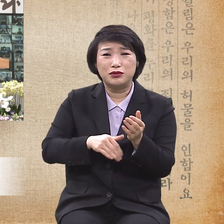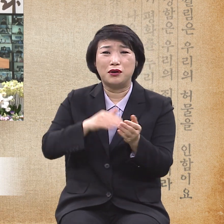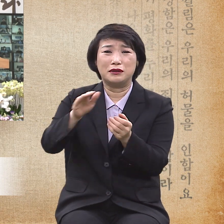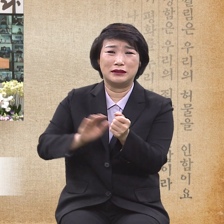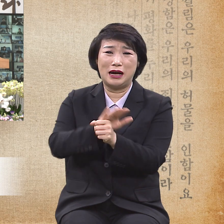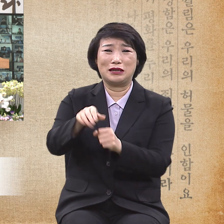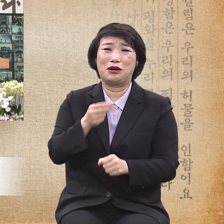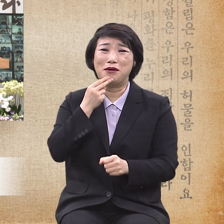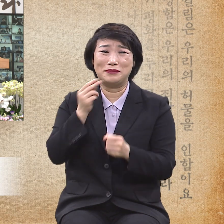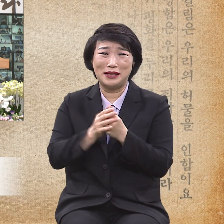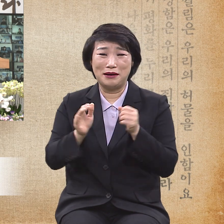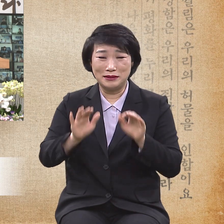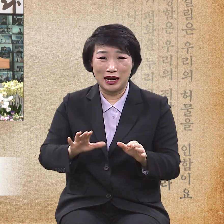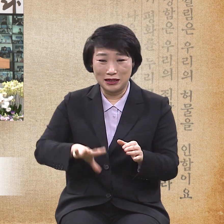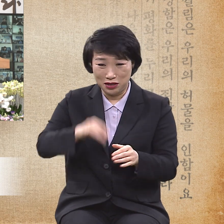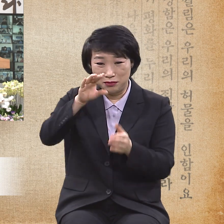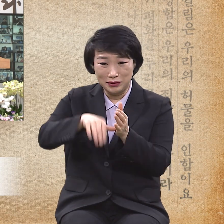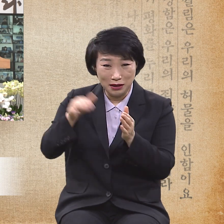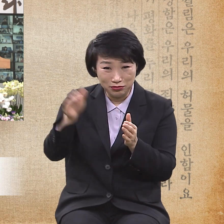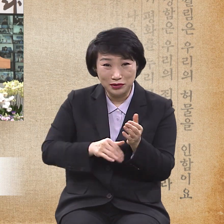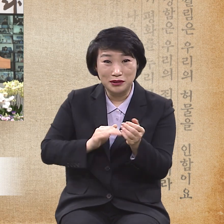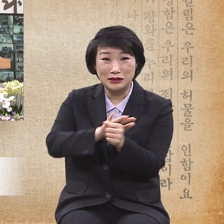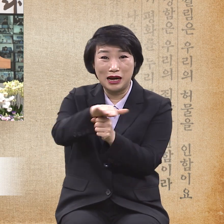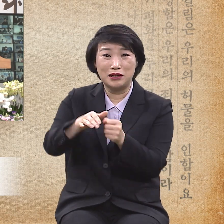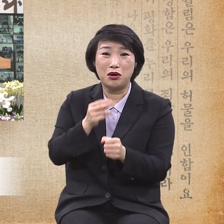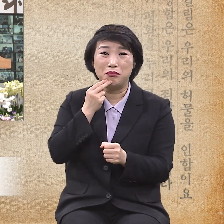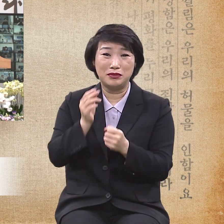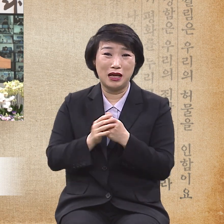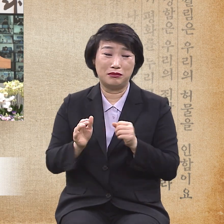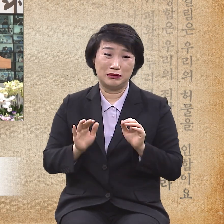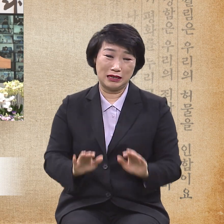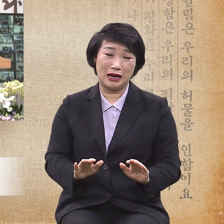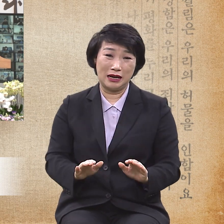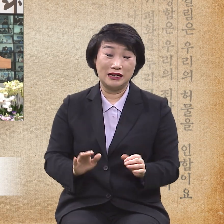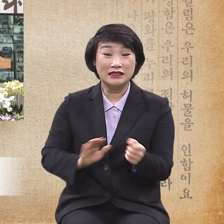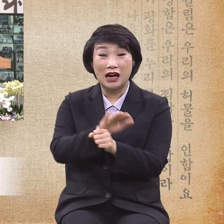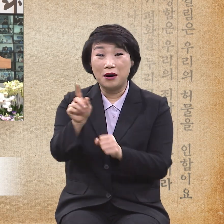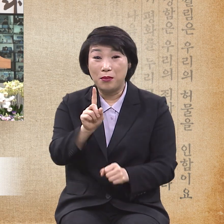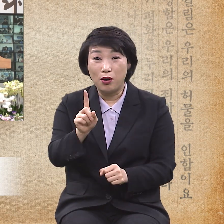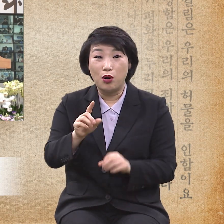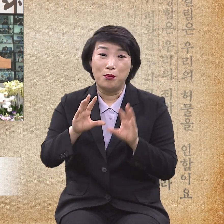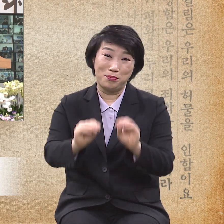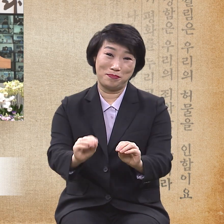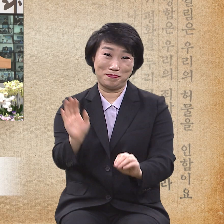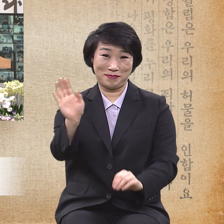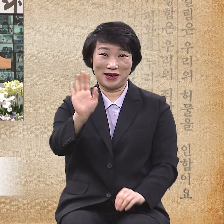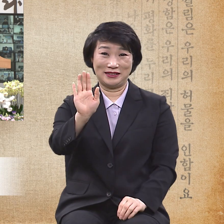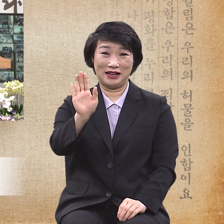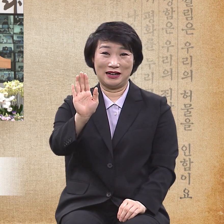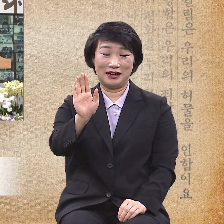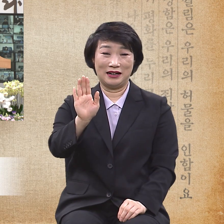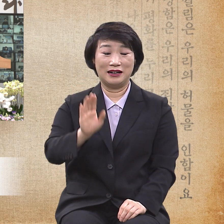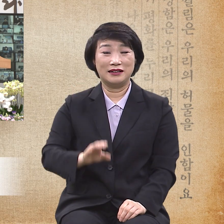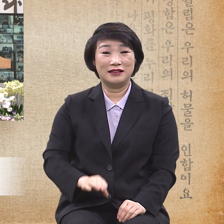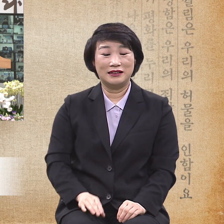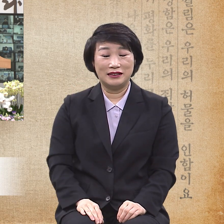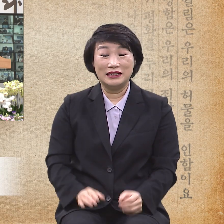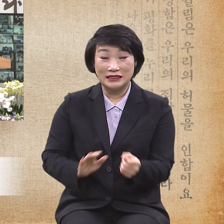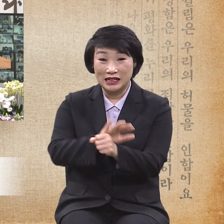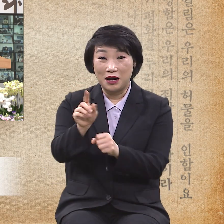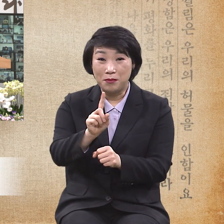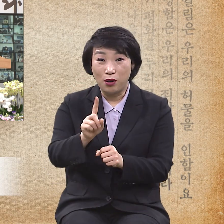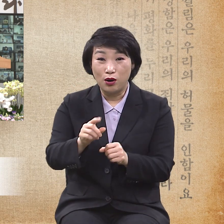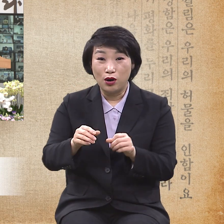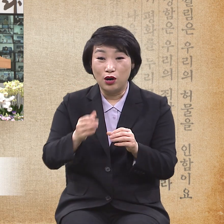사람이요. 처음부터 사랑 안 한 사람이라니까. 사랑은 중단되지 않는 거예요.